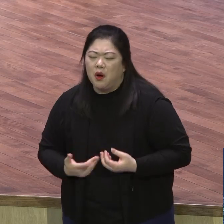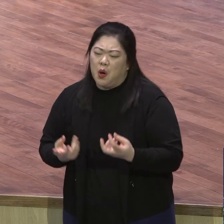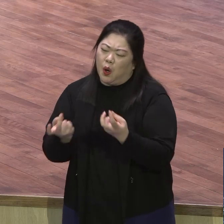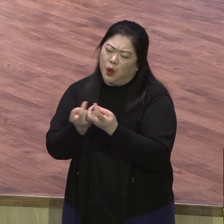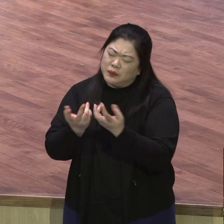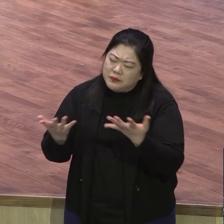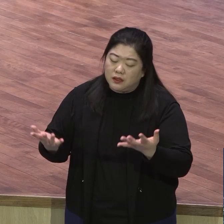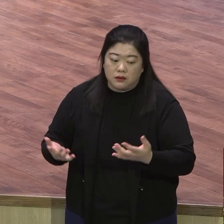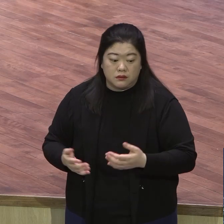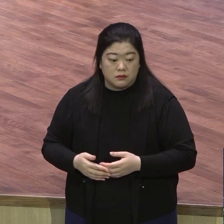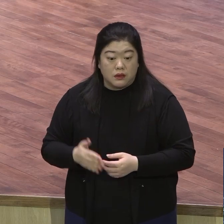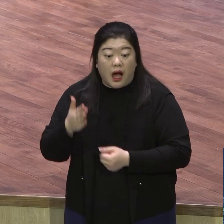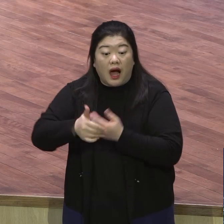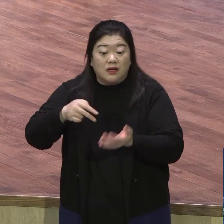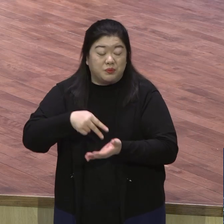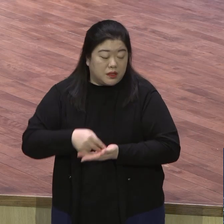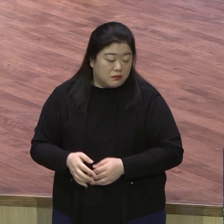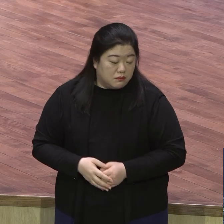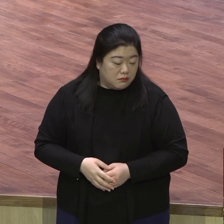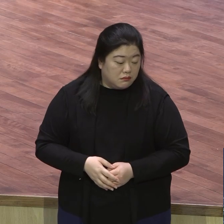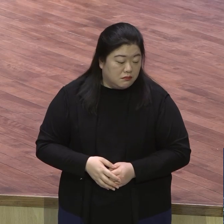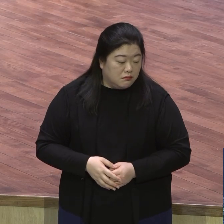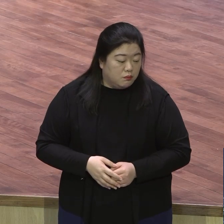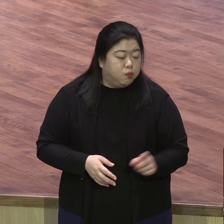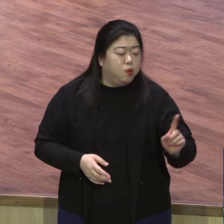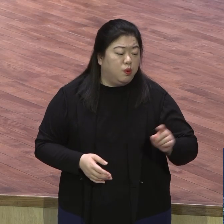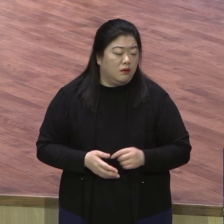그런 말이 하나님 앞에 먹어지지 않는다니까요.